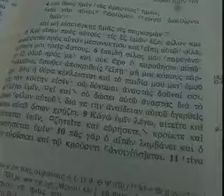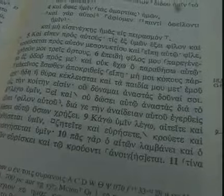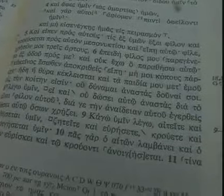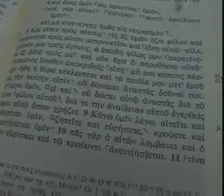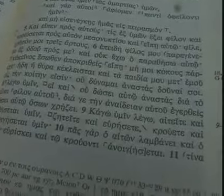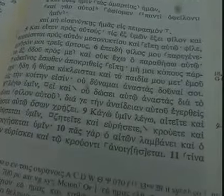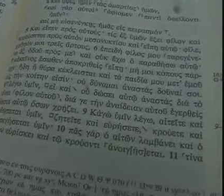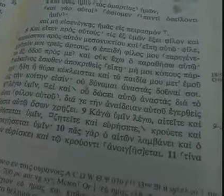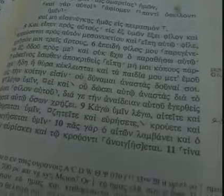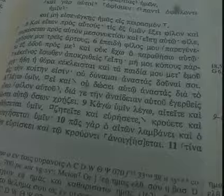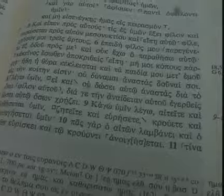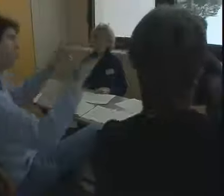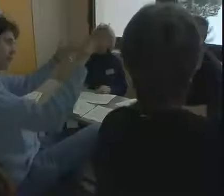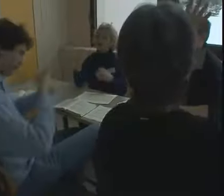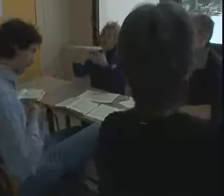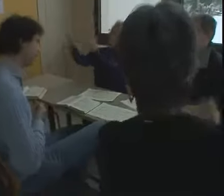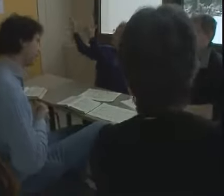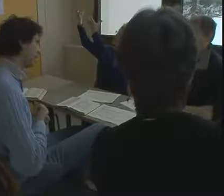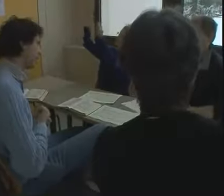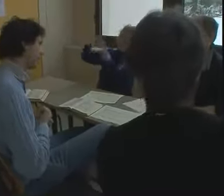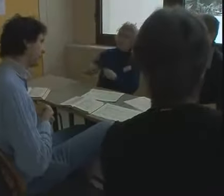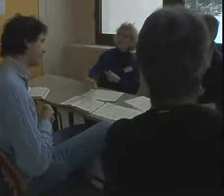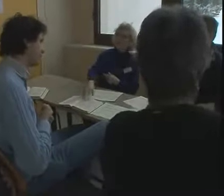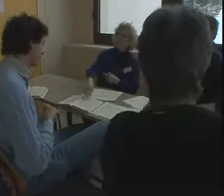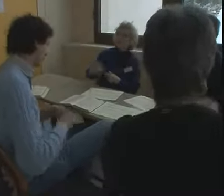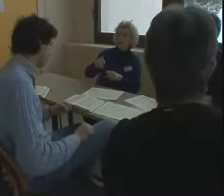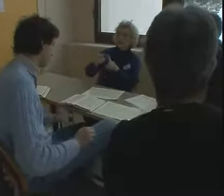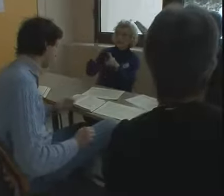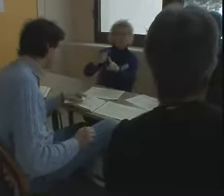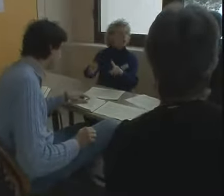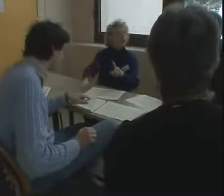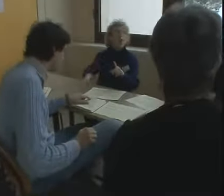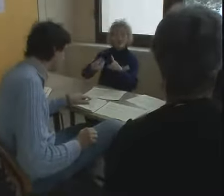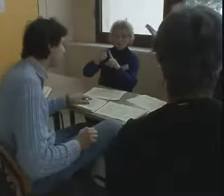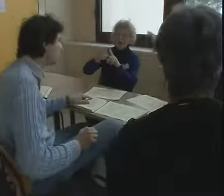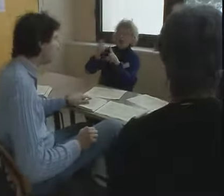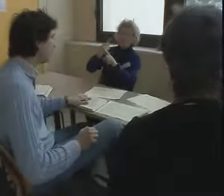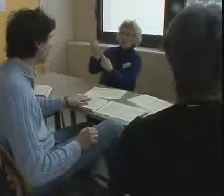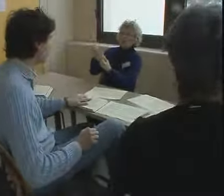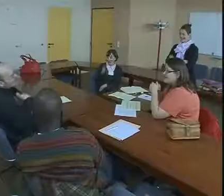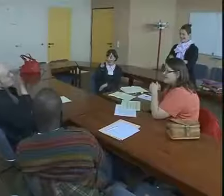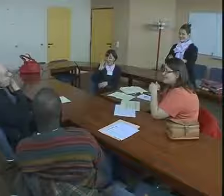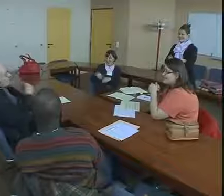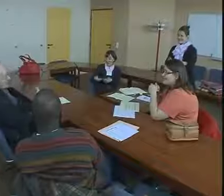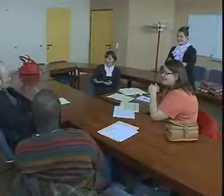toute traduction, tout travail de traduction d'un texte, d'un discours, etc., il